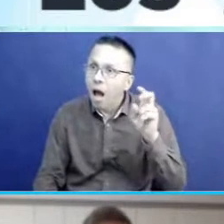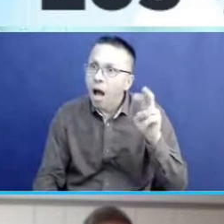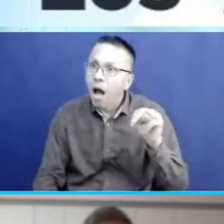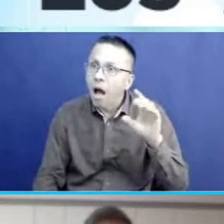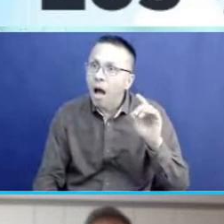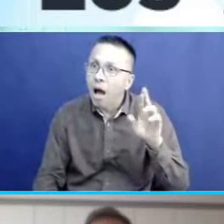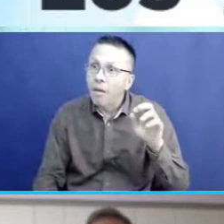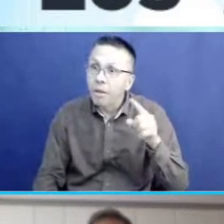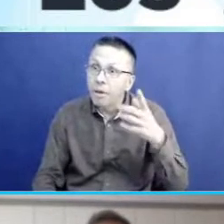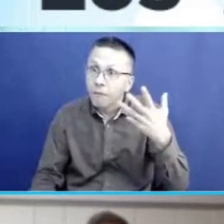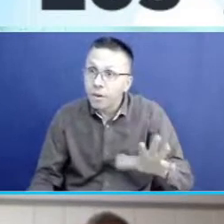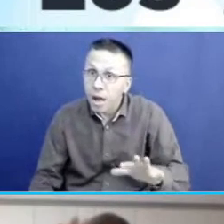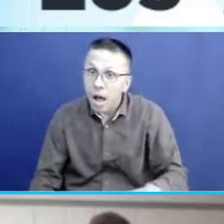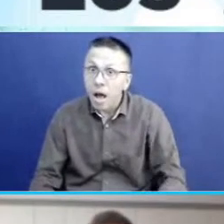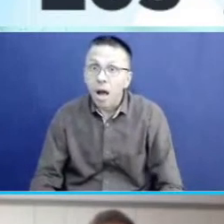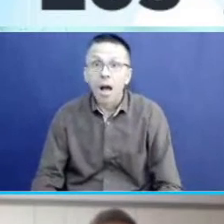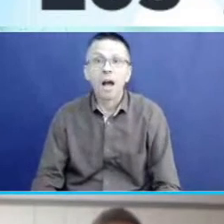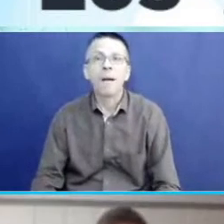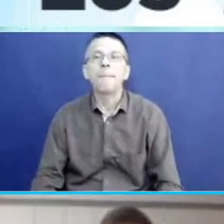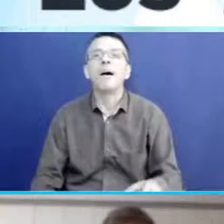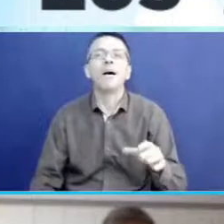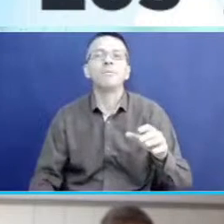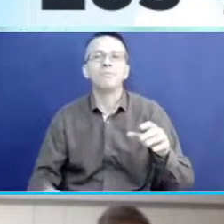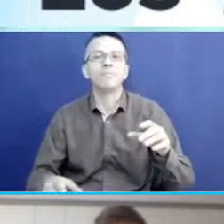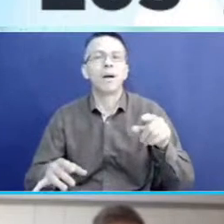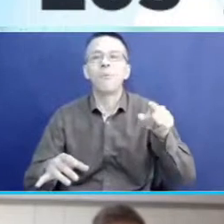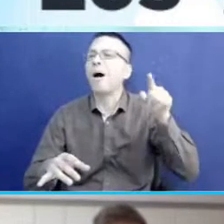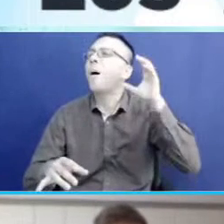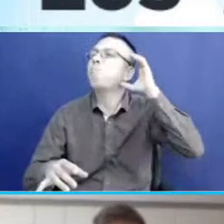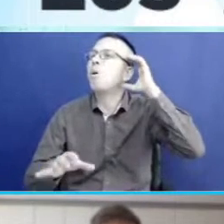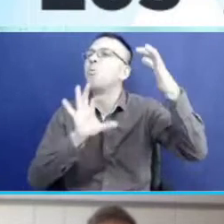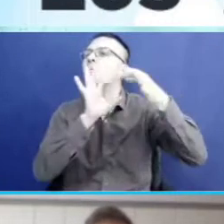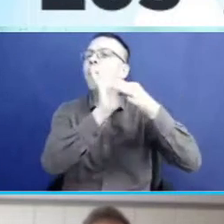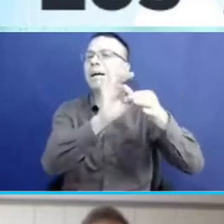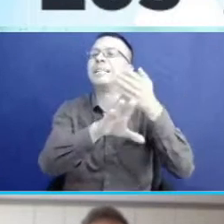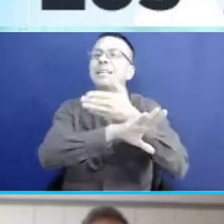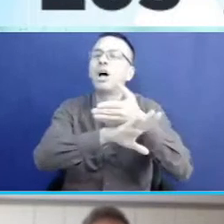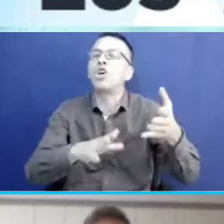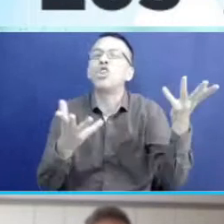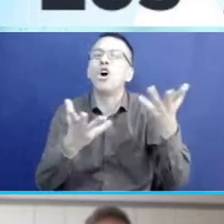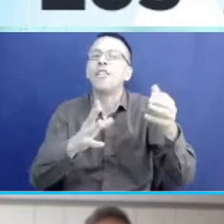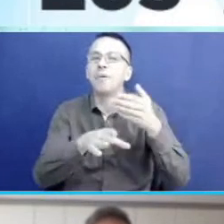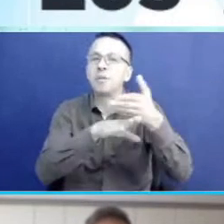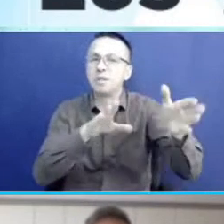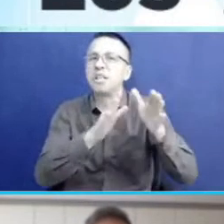va también, pero allá tendremos otro aliado a donde se vaya. Después les cuento dónde. Bueno.